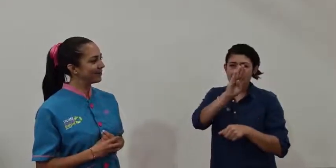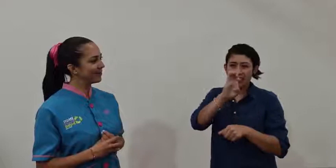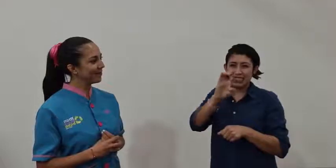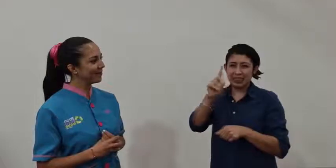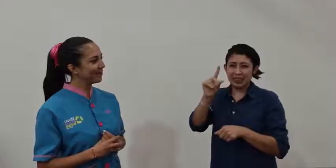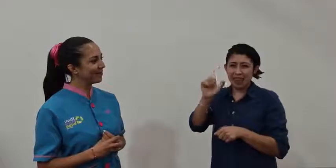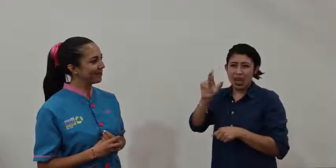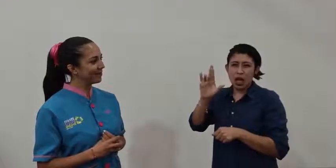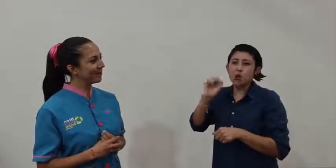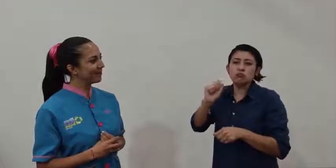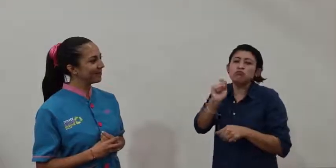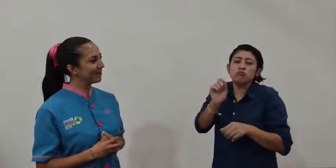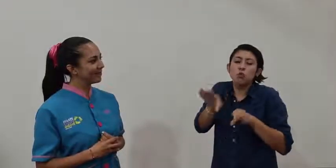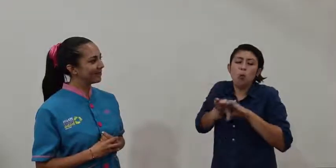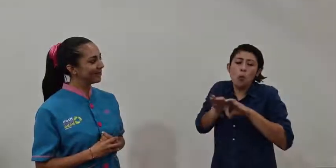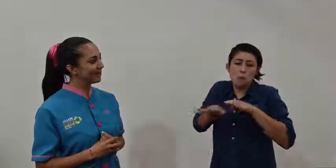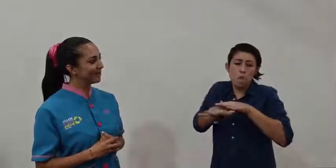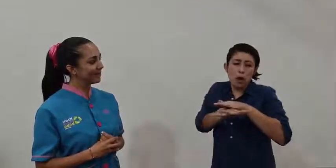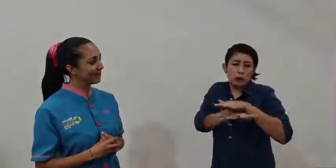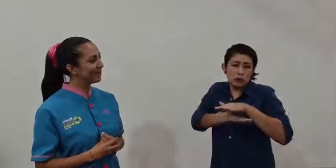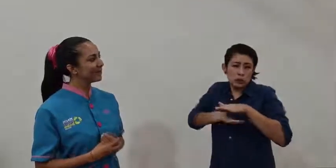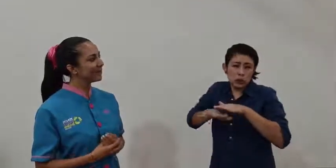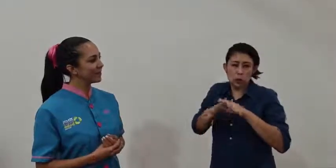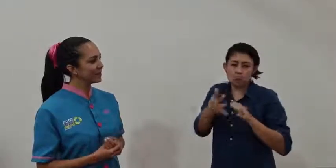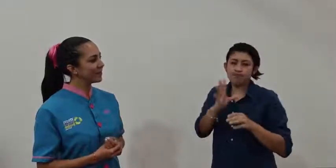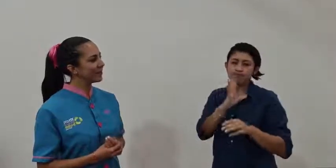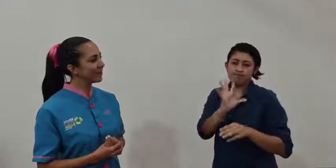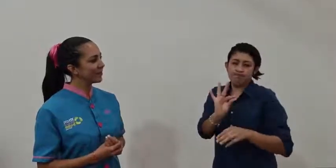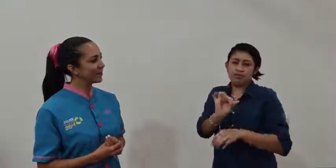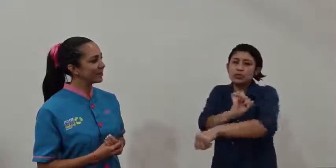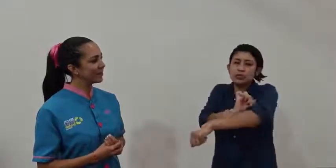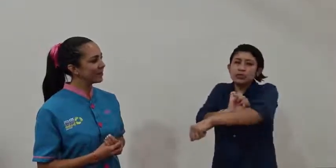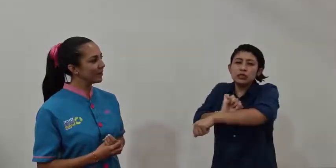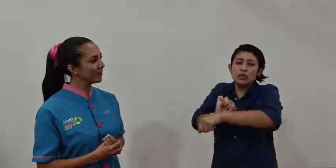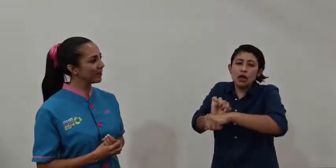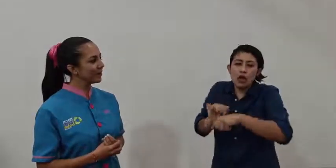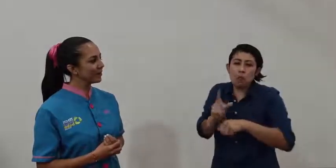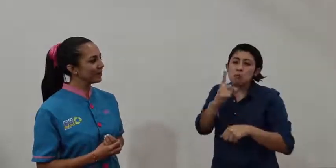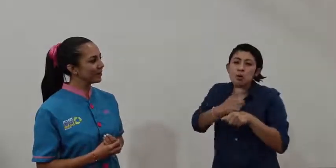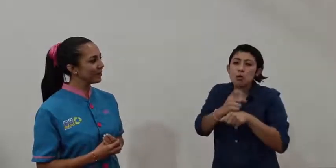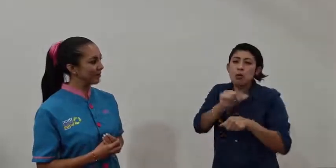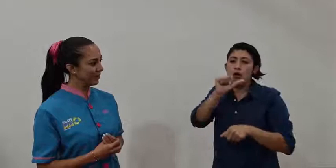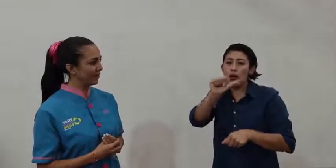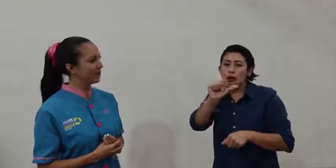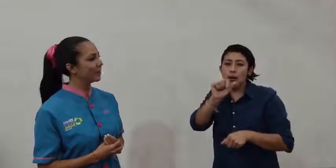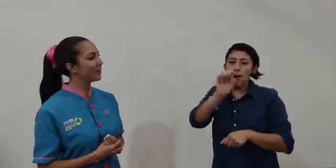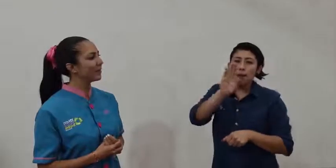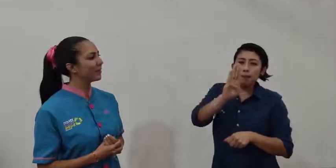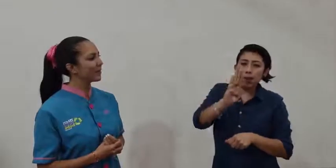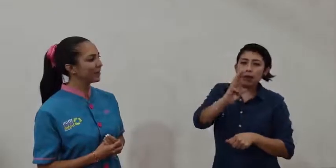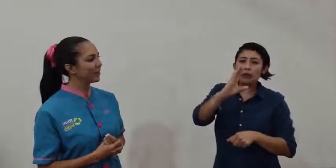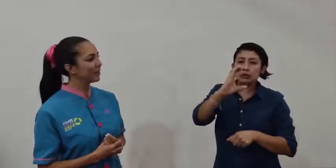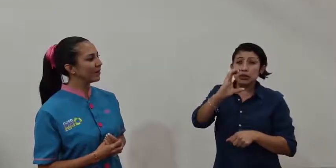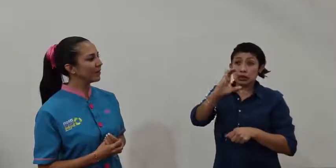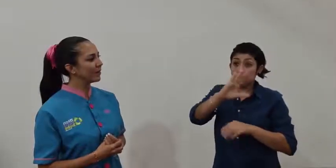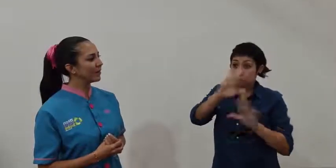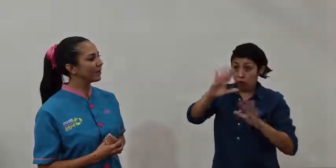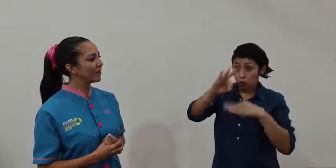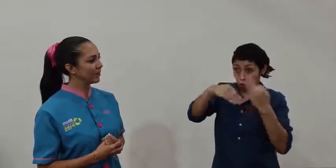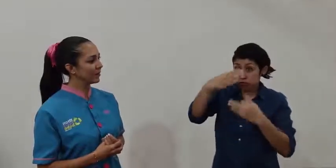Bueno, lo primero es entender que es aprender el abecedario, por ejemplo, es algo muy, muy básico, ¿no?